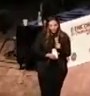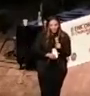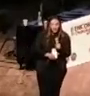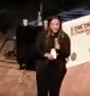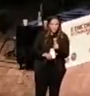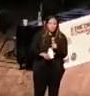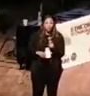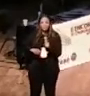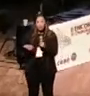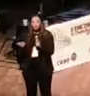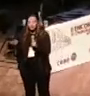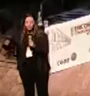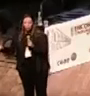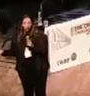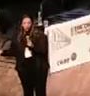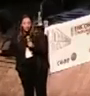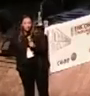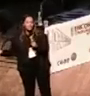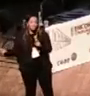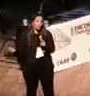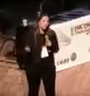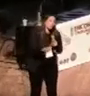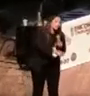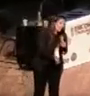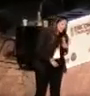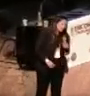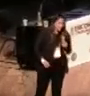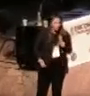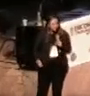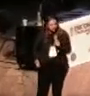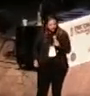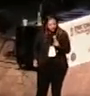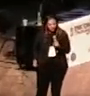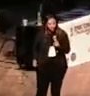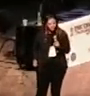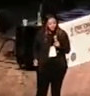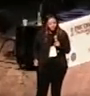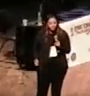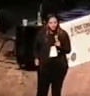Janeiro e a gente não tem o temor das dificuldades